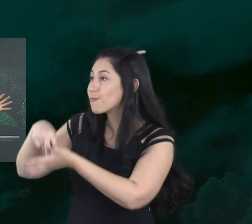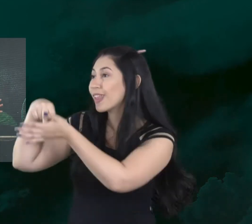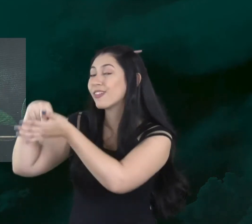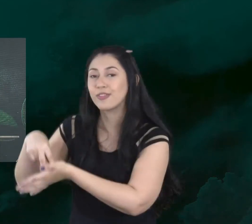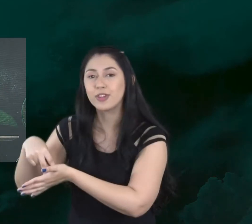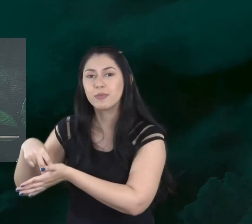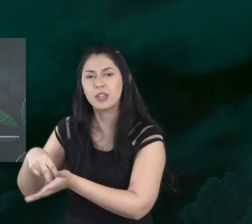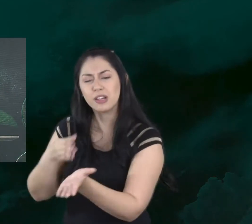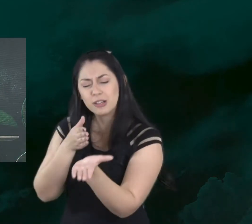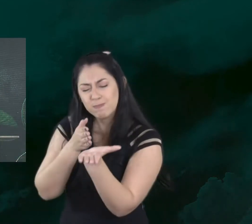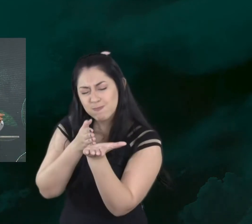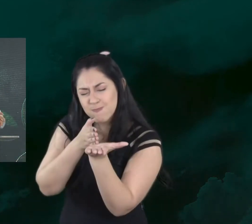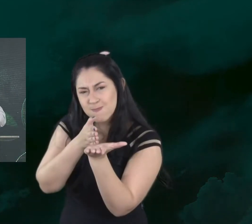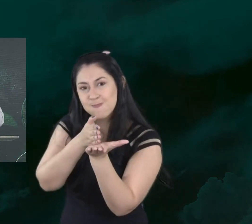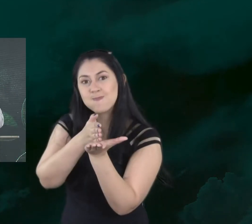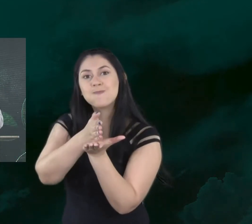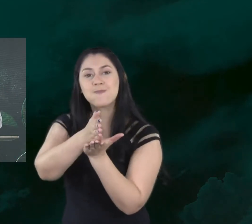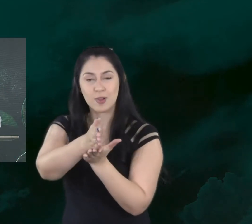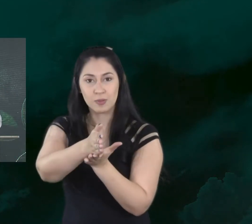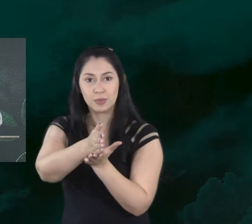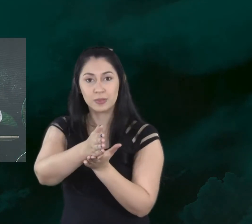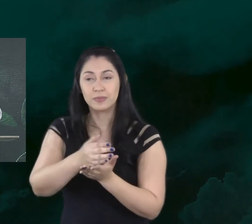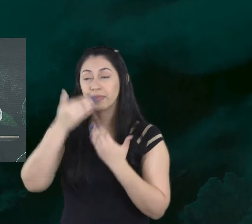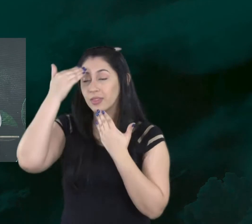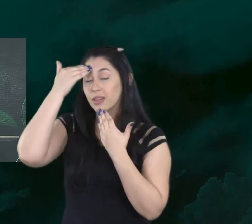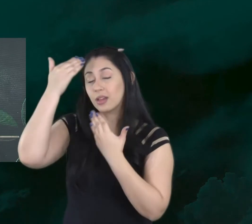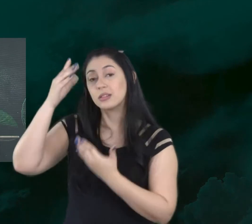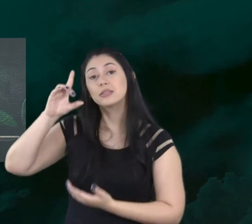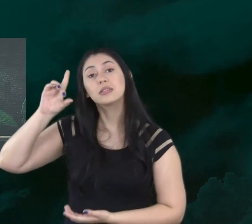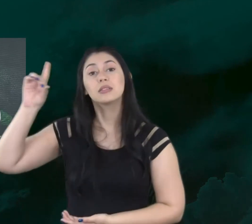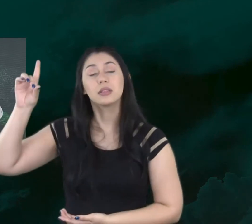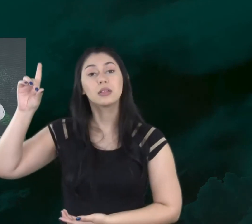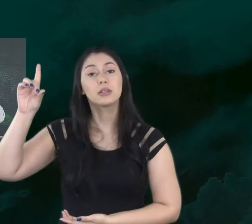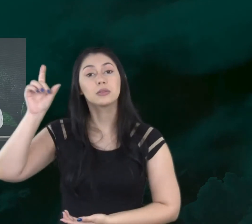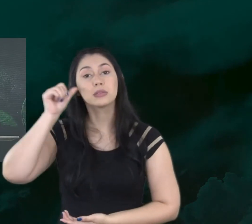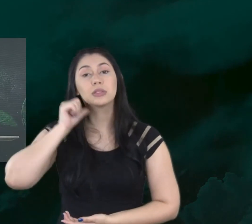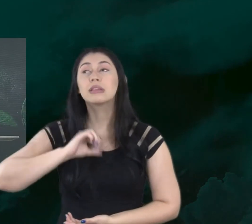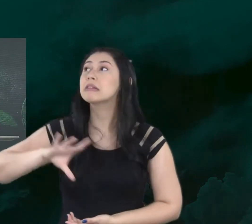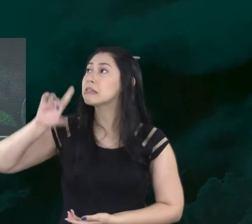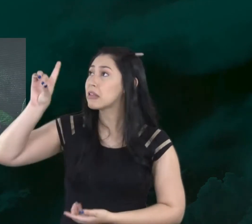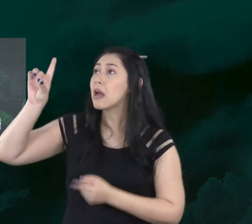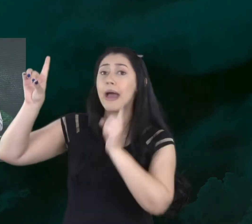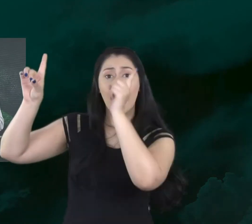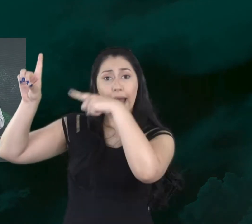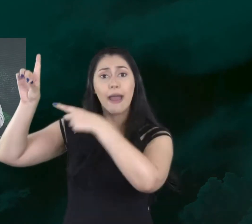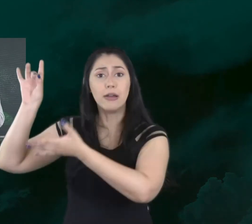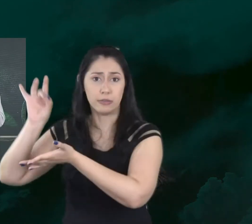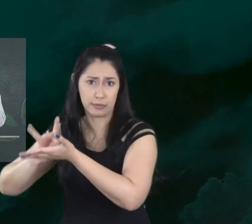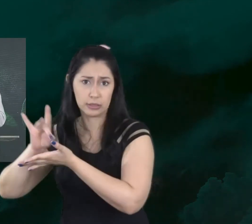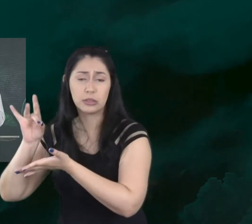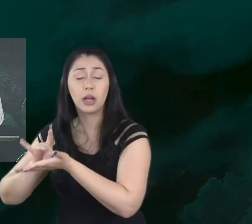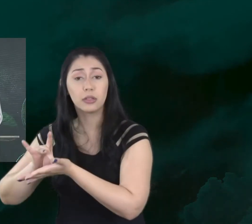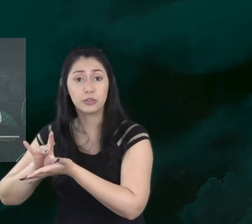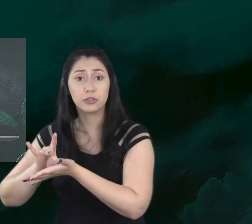não vacila. Graças a Deus que existe e é o próprio Deus. E é